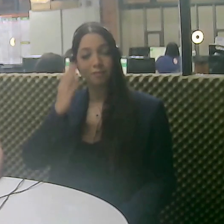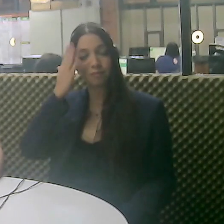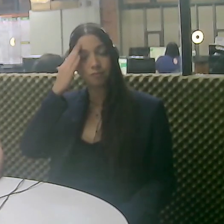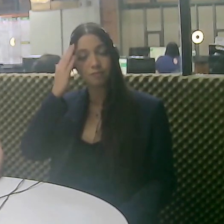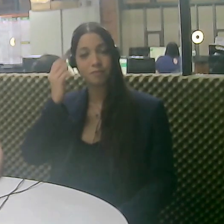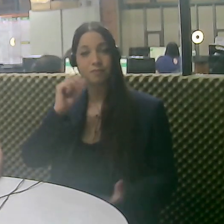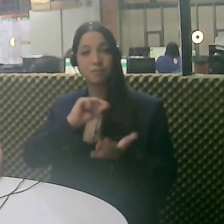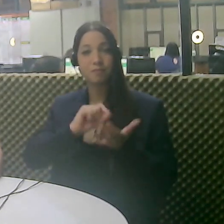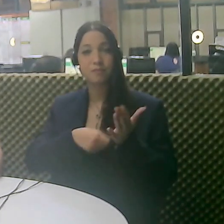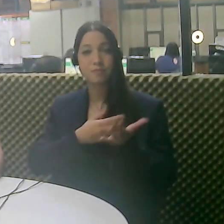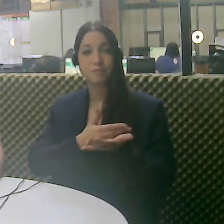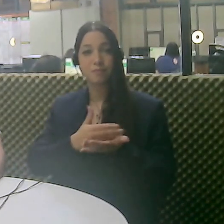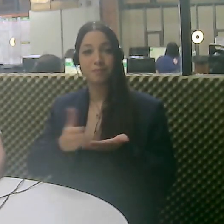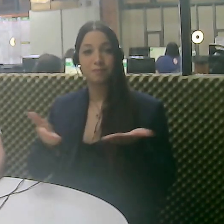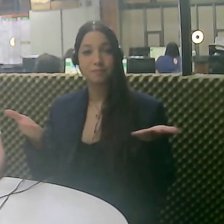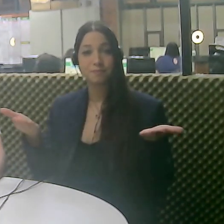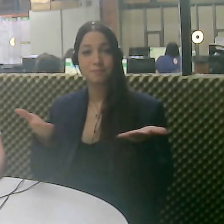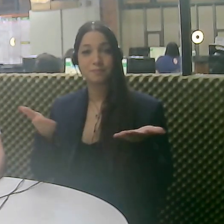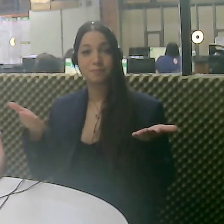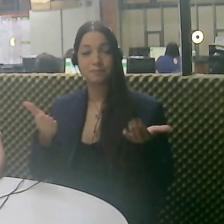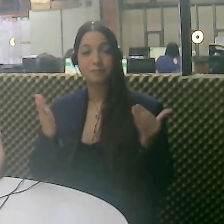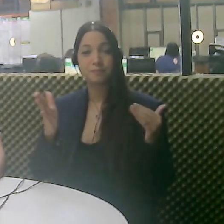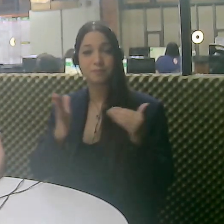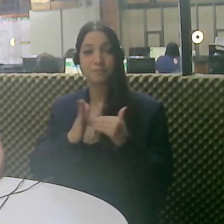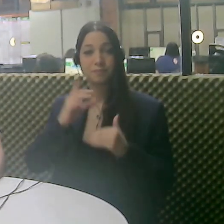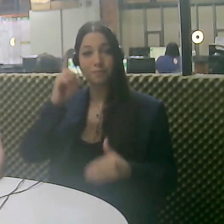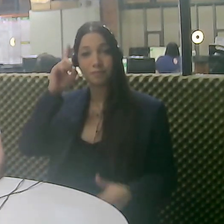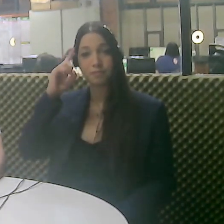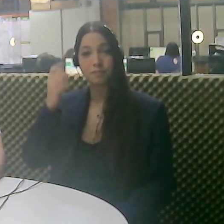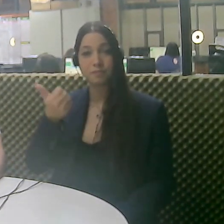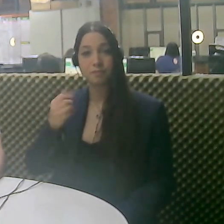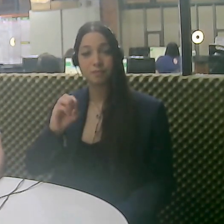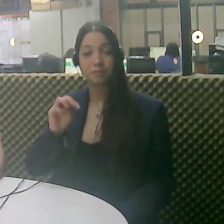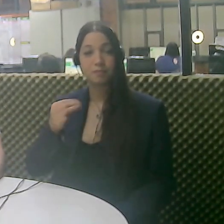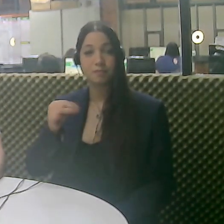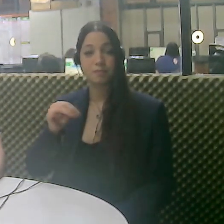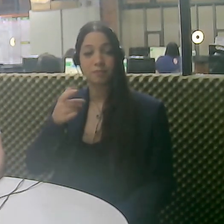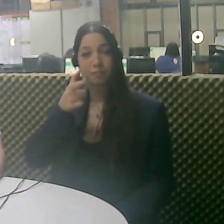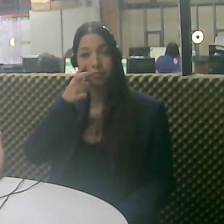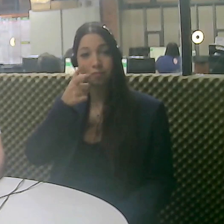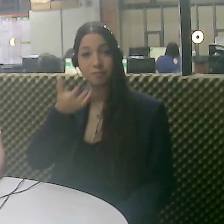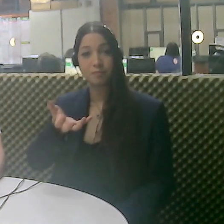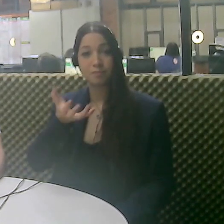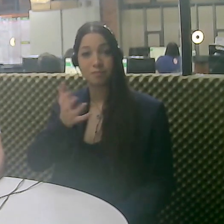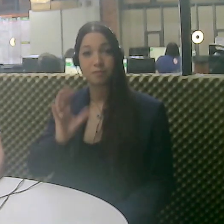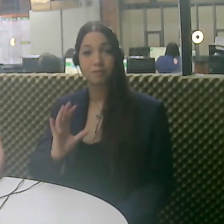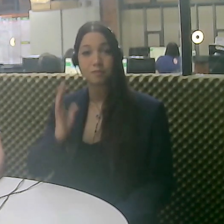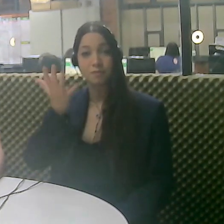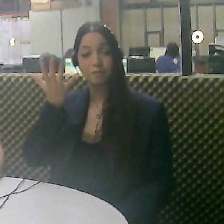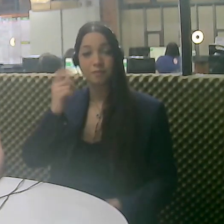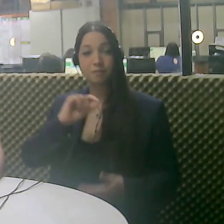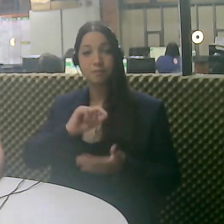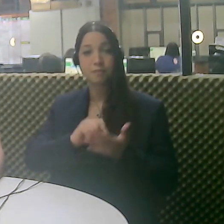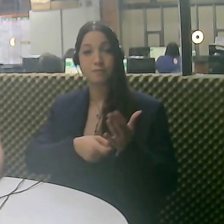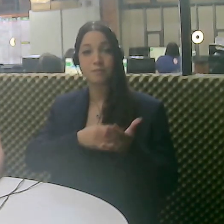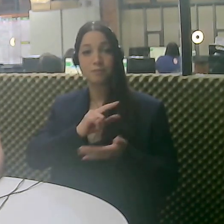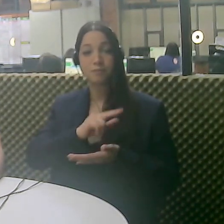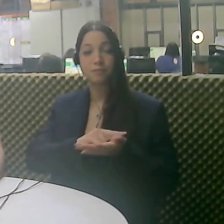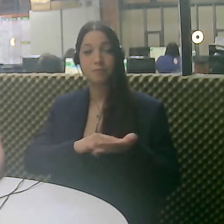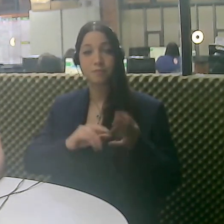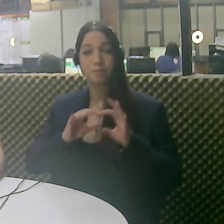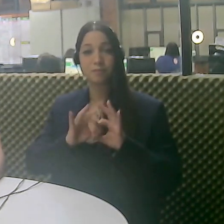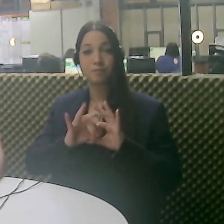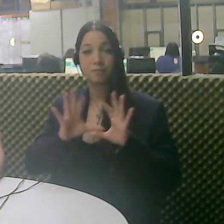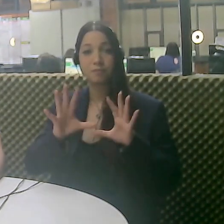que as inscrições começaram hoje. Até o dia 10 de março, os interessados em participar do evento devem preencher o formulário